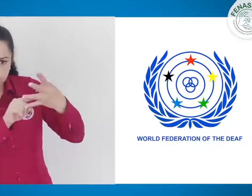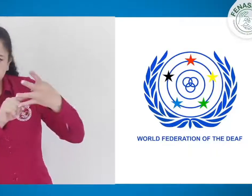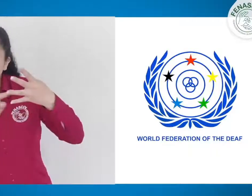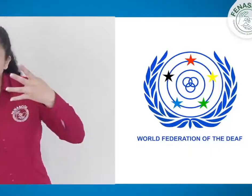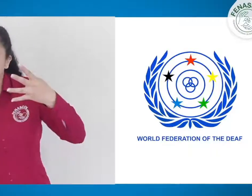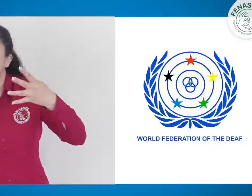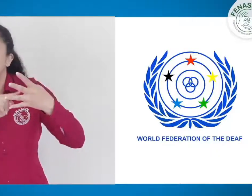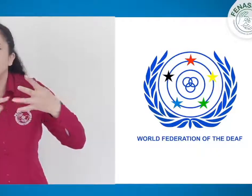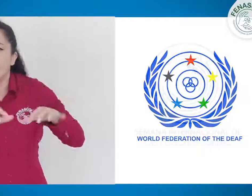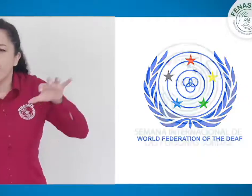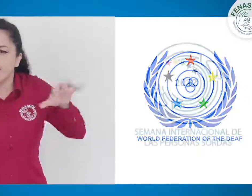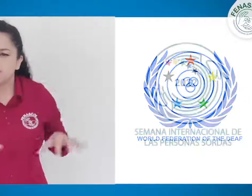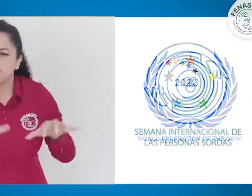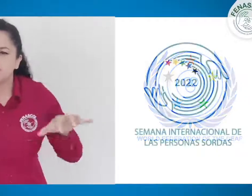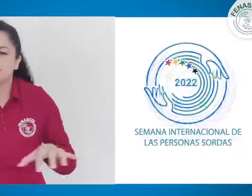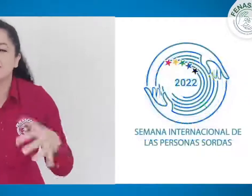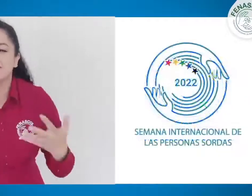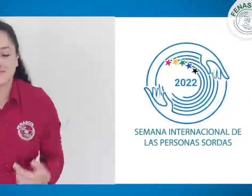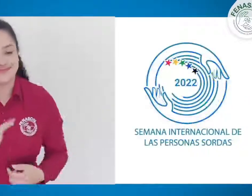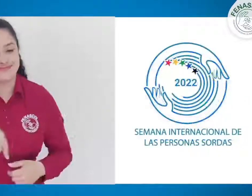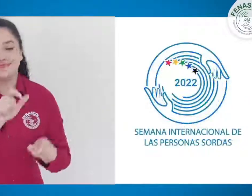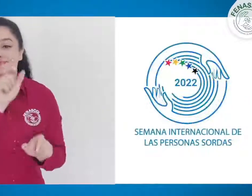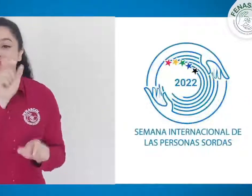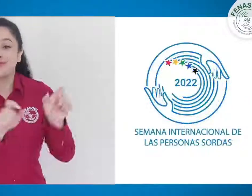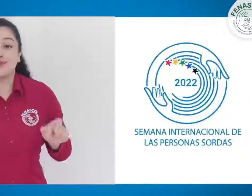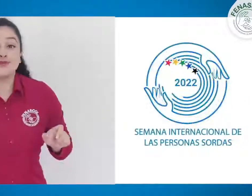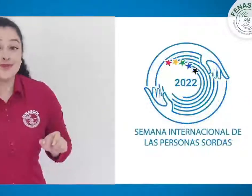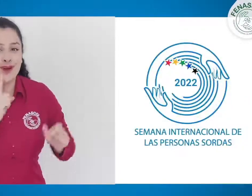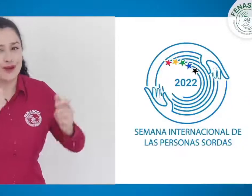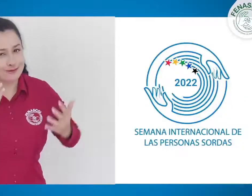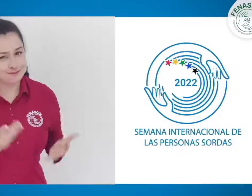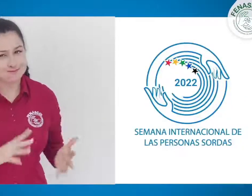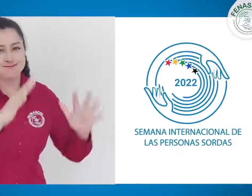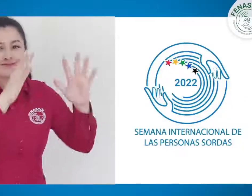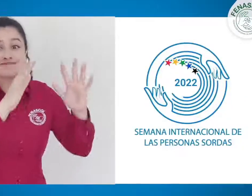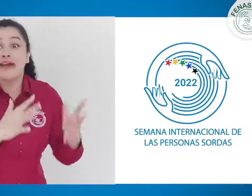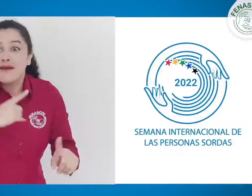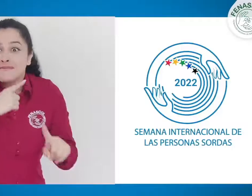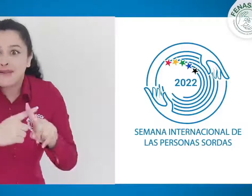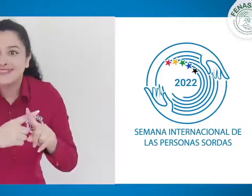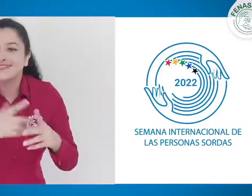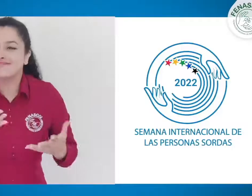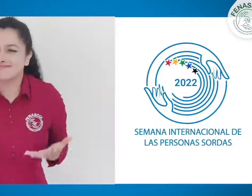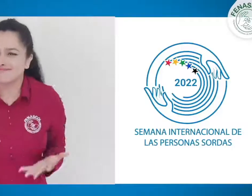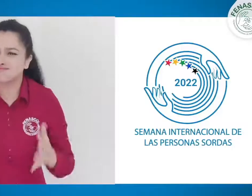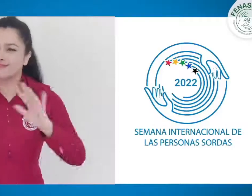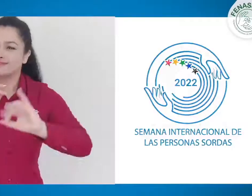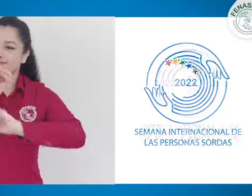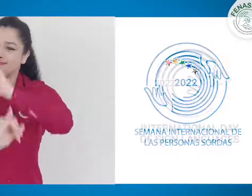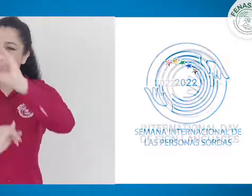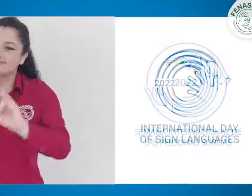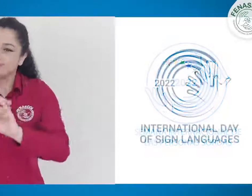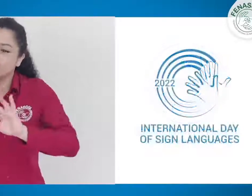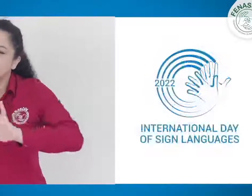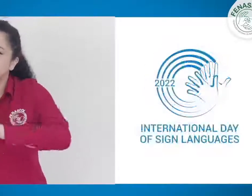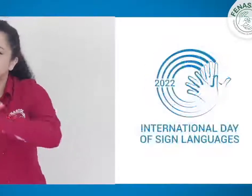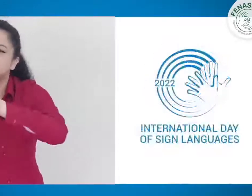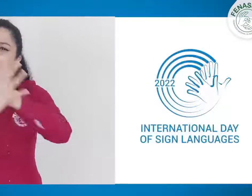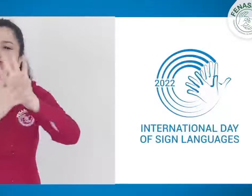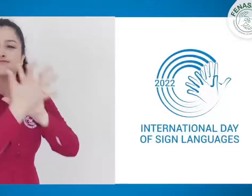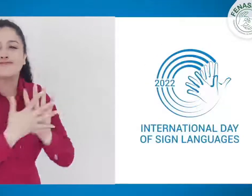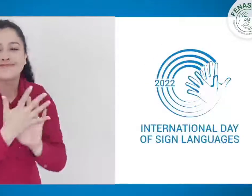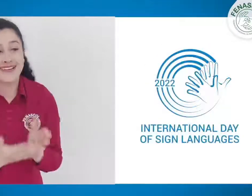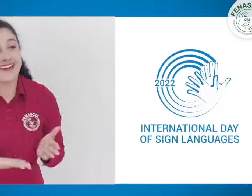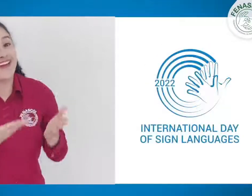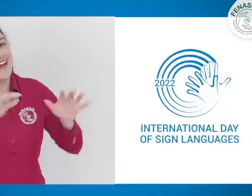en el mes de septiembre conmemora la semana internacional de las personas sordas y el día